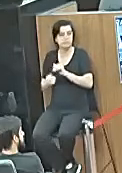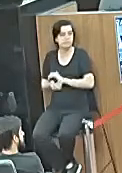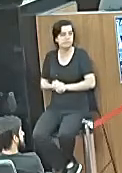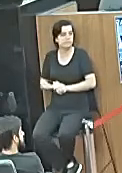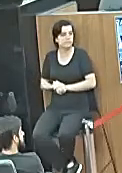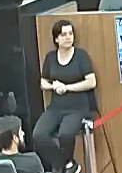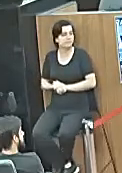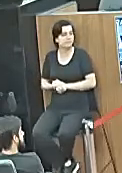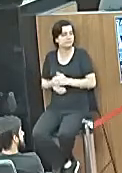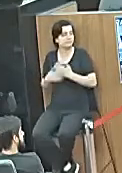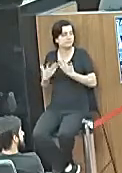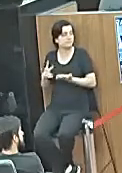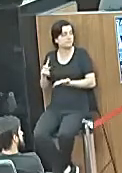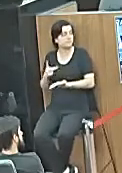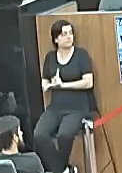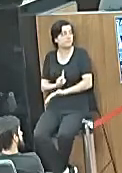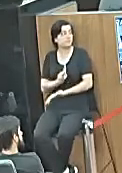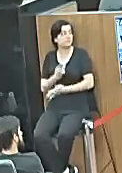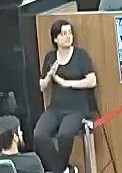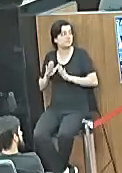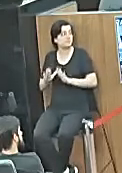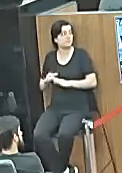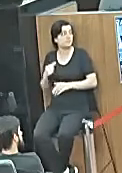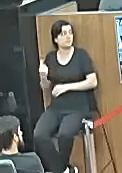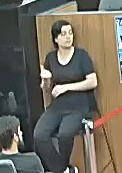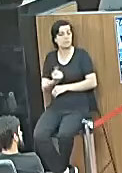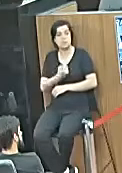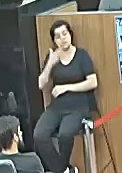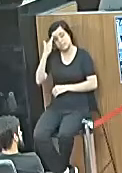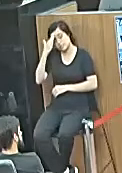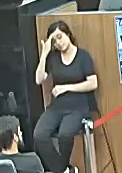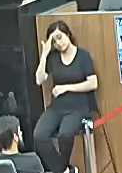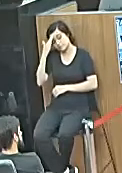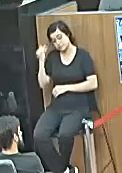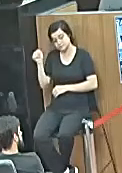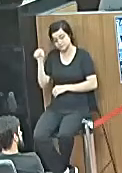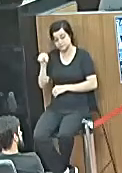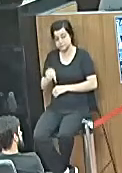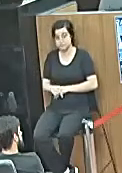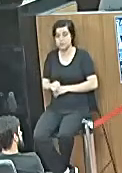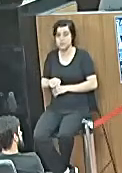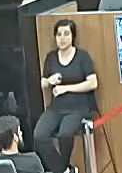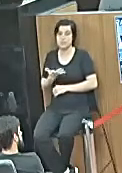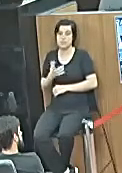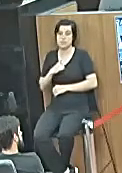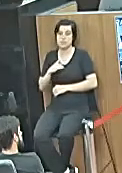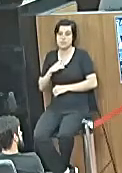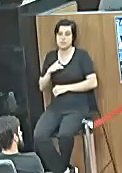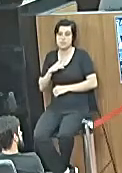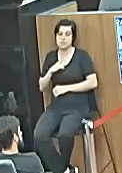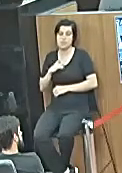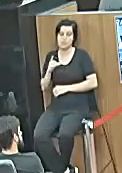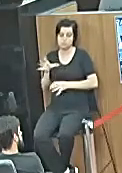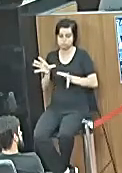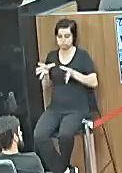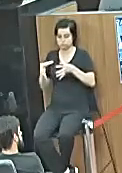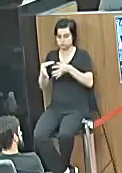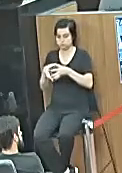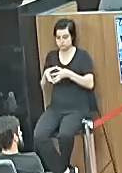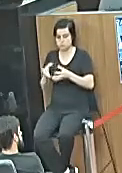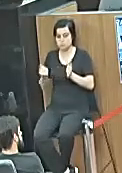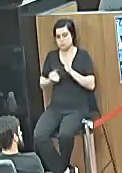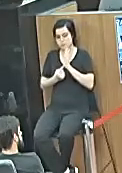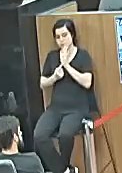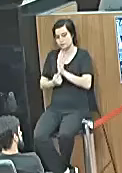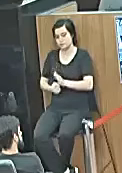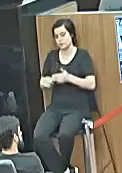então isso acaba acontecendo mas a gente está trazendo pra comissão aqui e apresentar esse compromisso